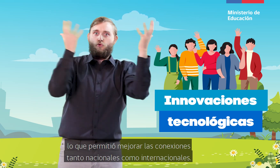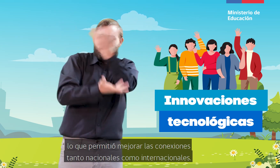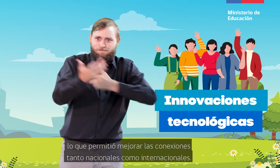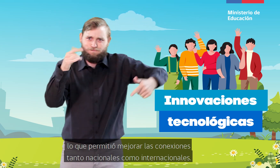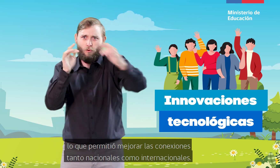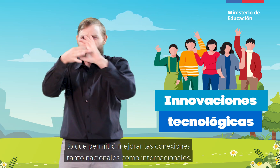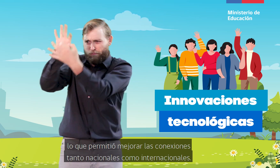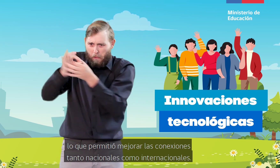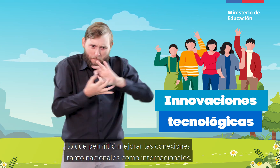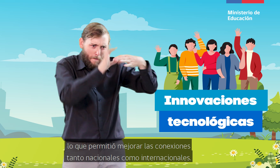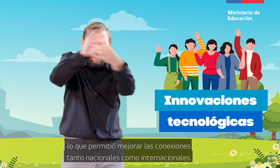nacionales como internacionales.